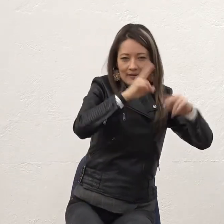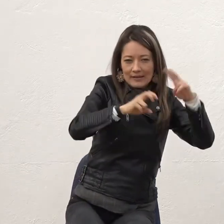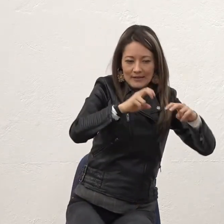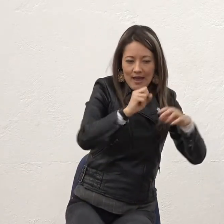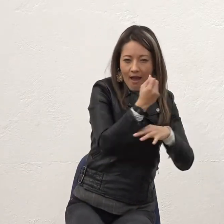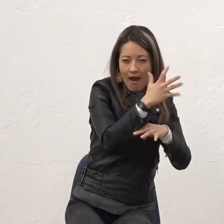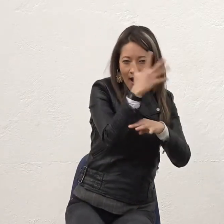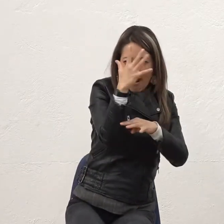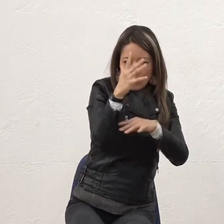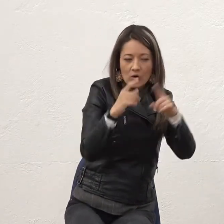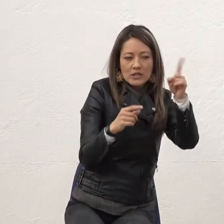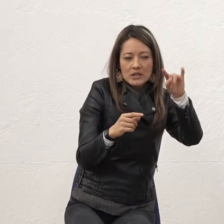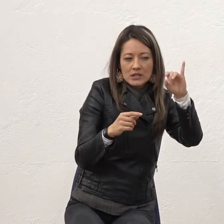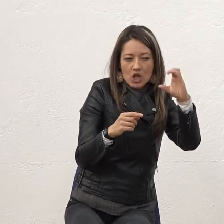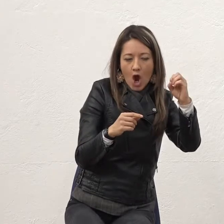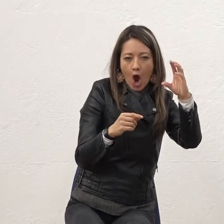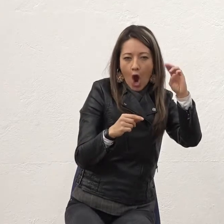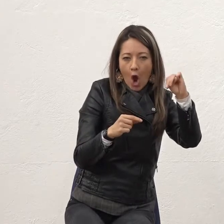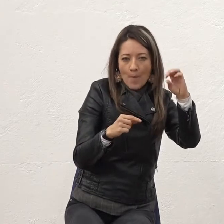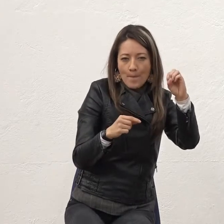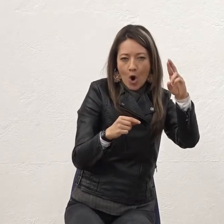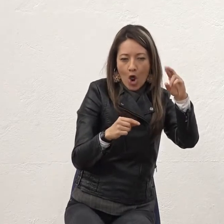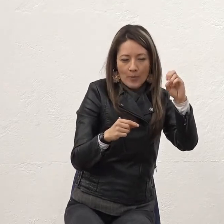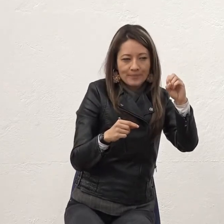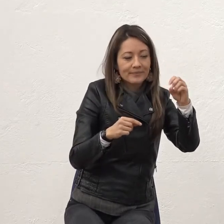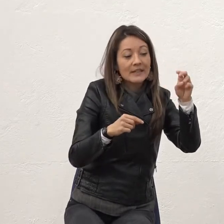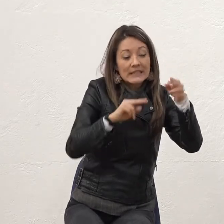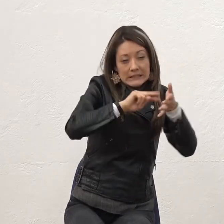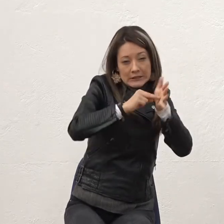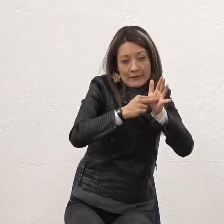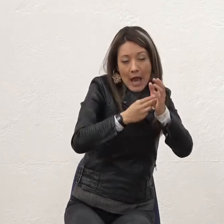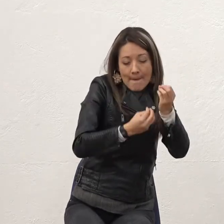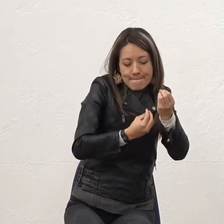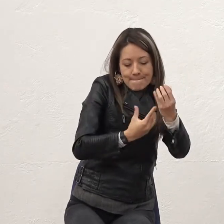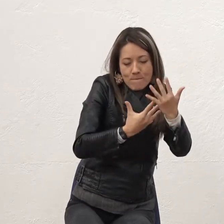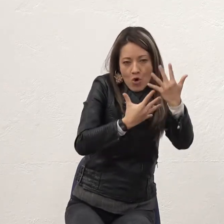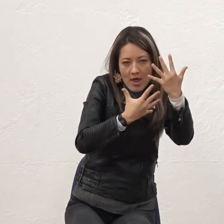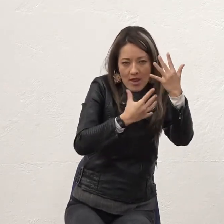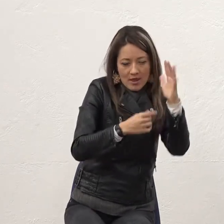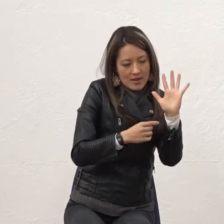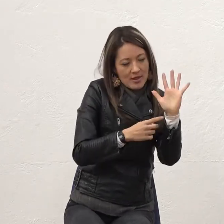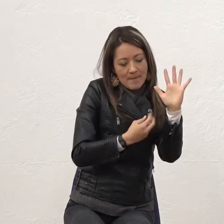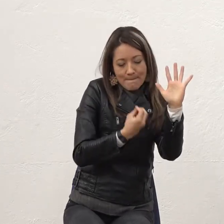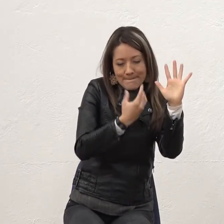como moral, y un hombre inmoral en un árbol que significa moral.